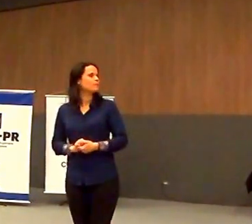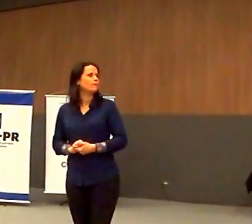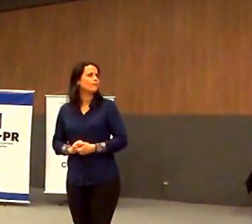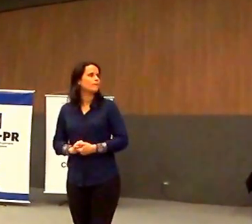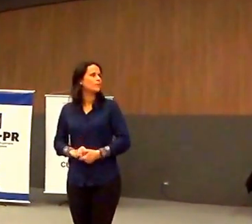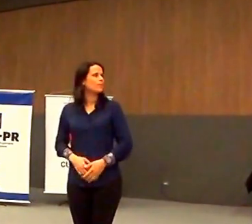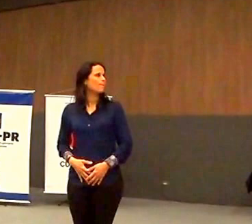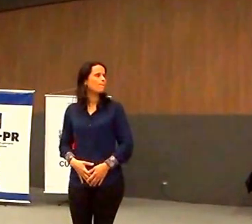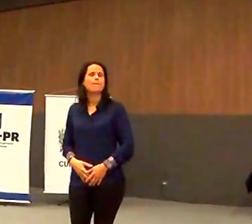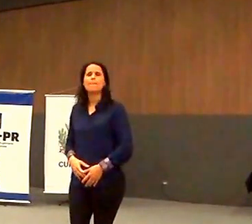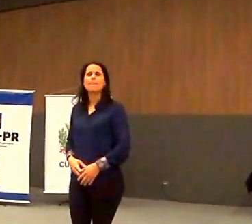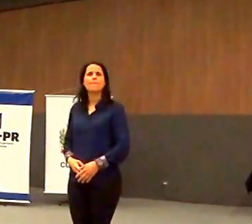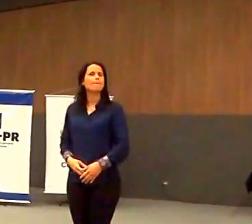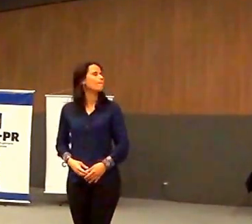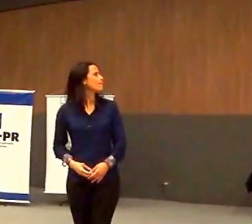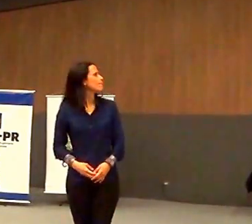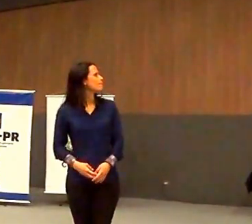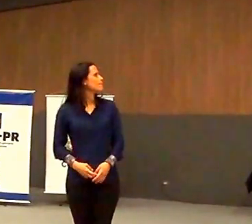quedas.